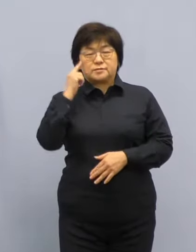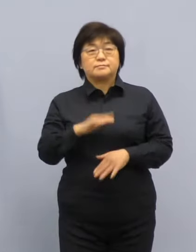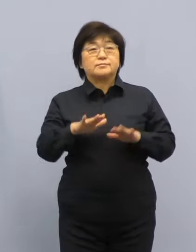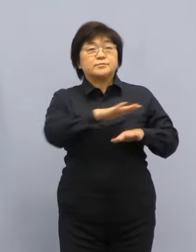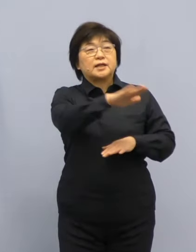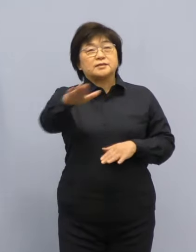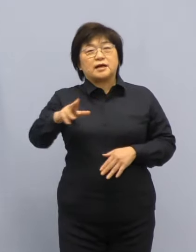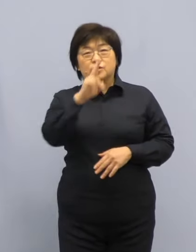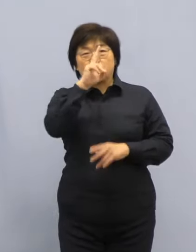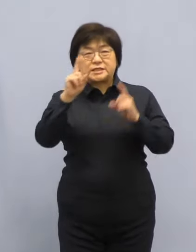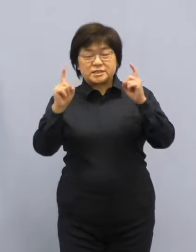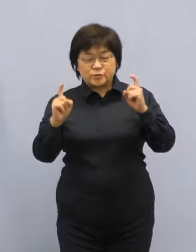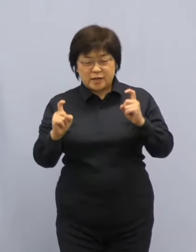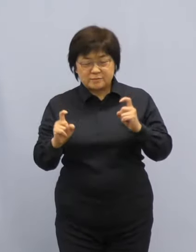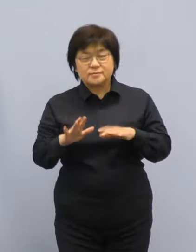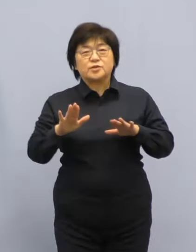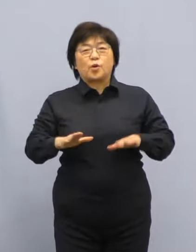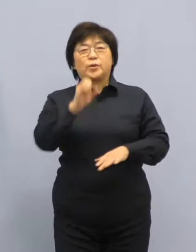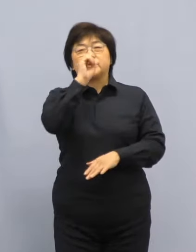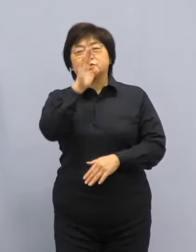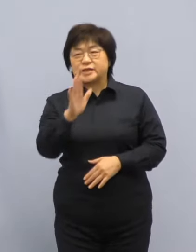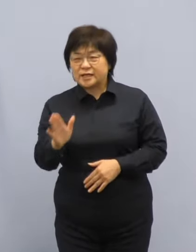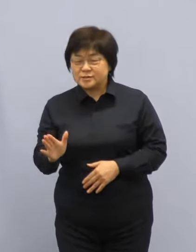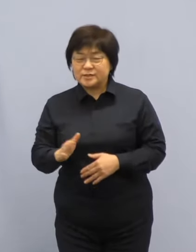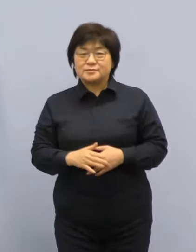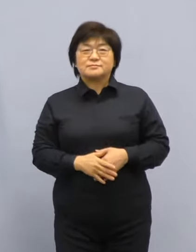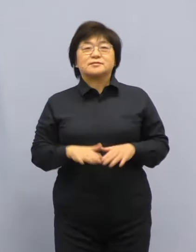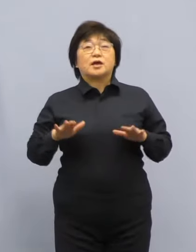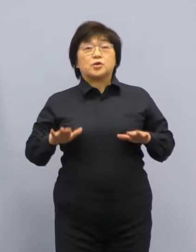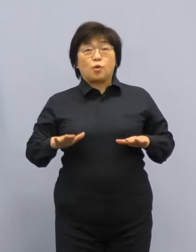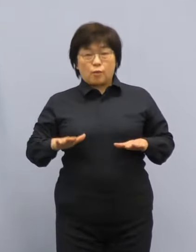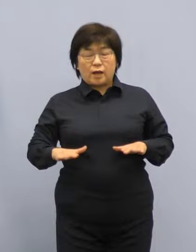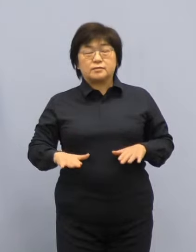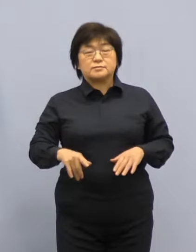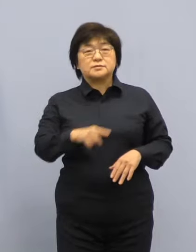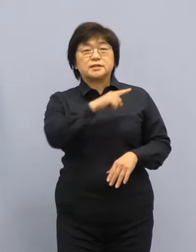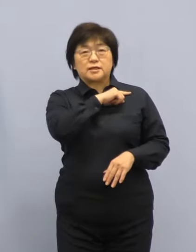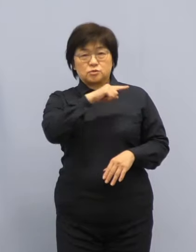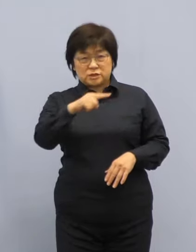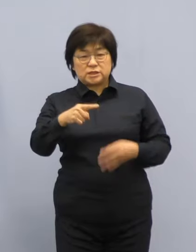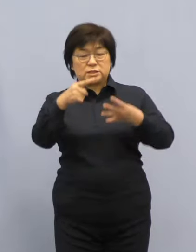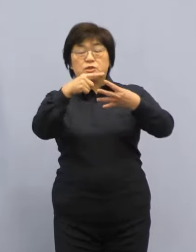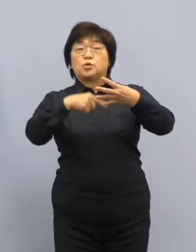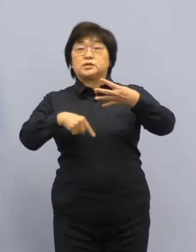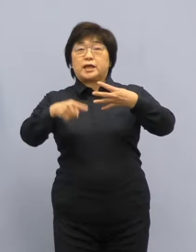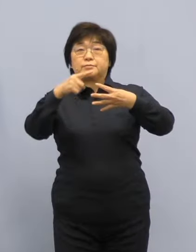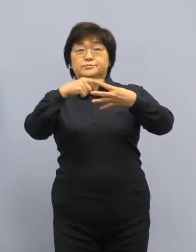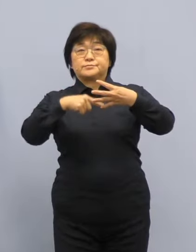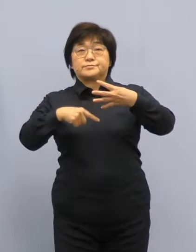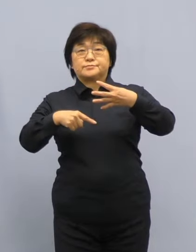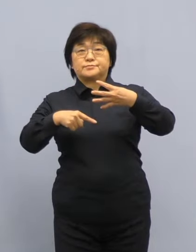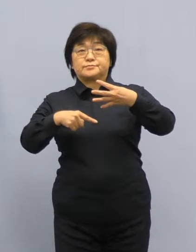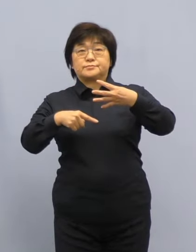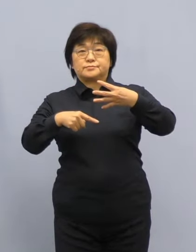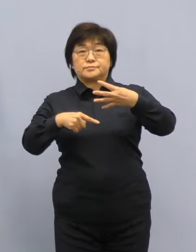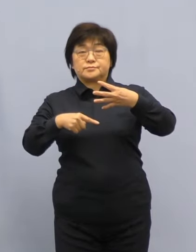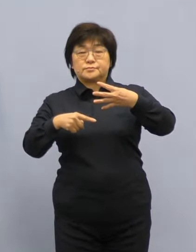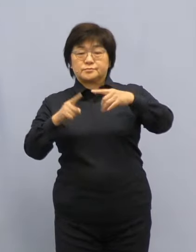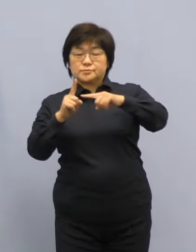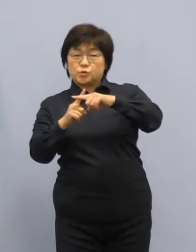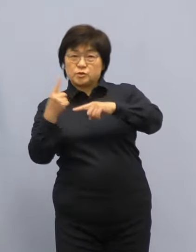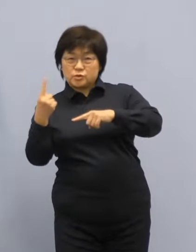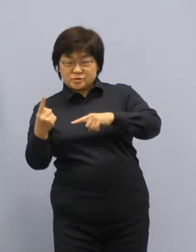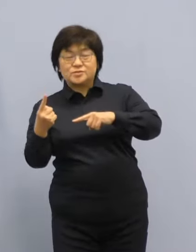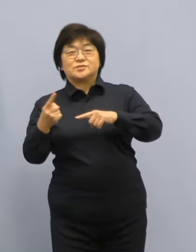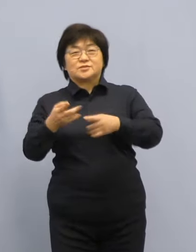皆さんこんにちは。今日もよろしくお願いいたします。今日は冒頭に4点と1つお話をさせてい